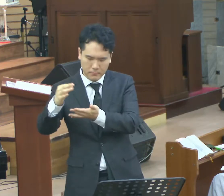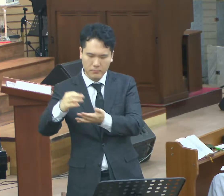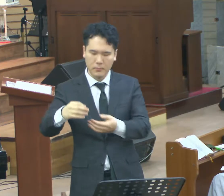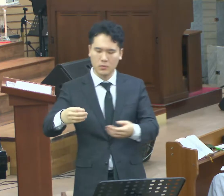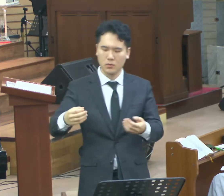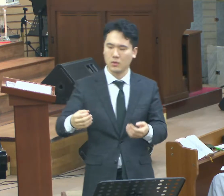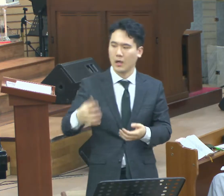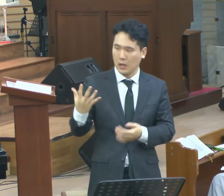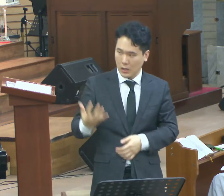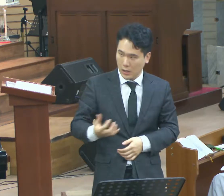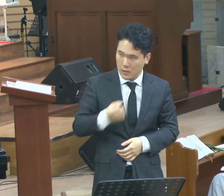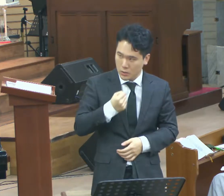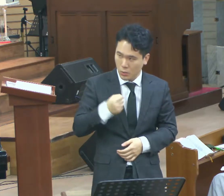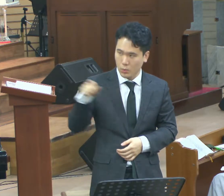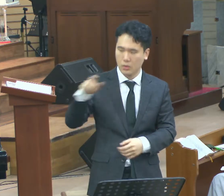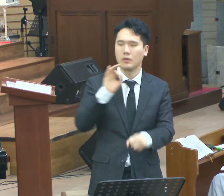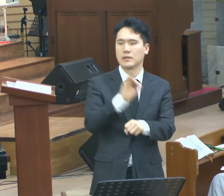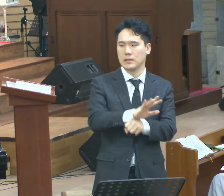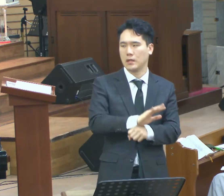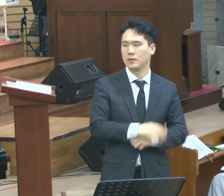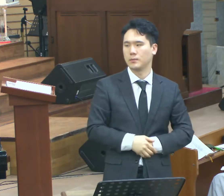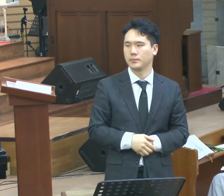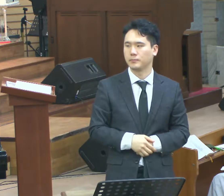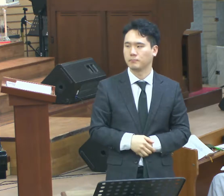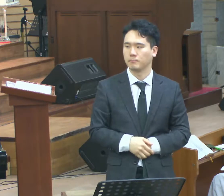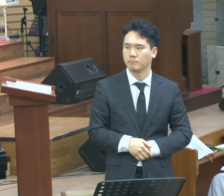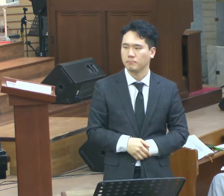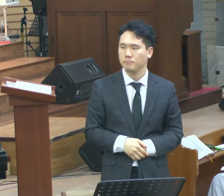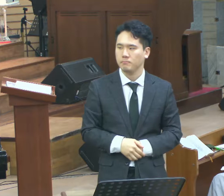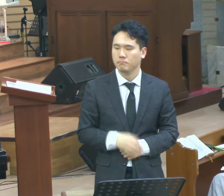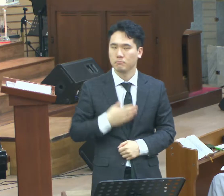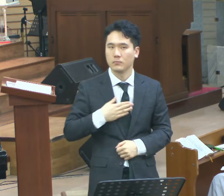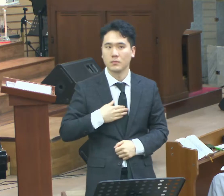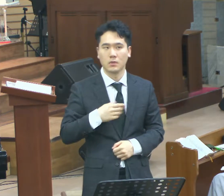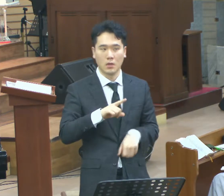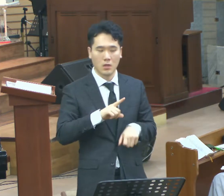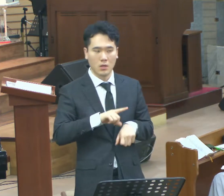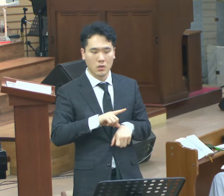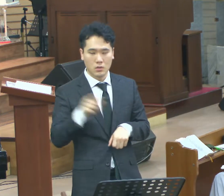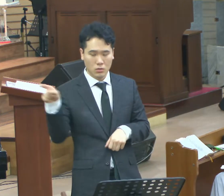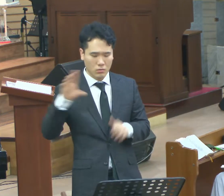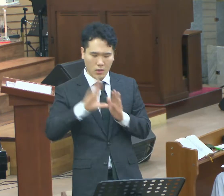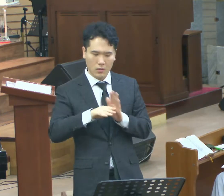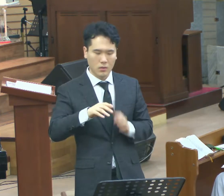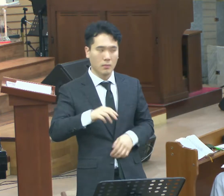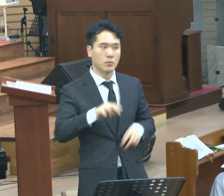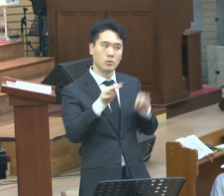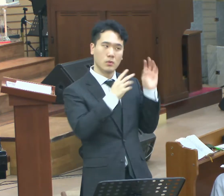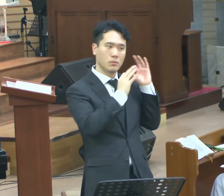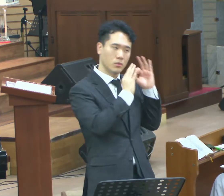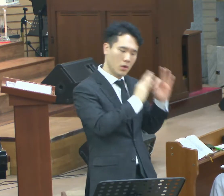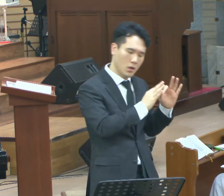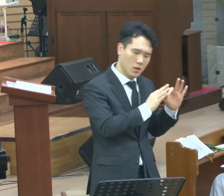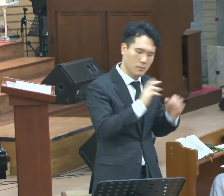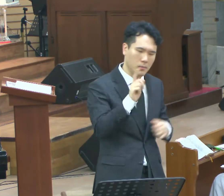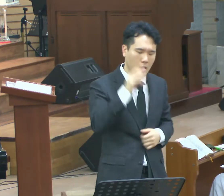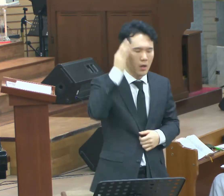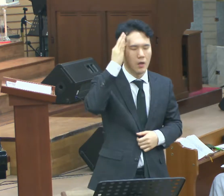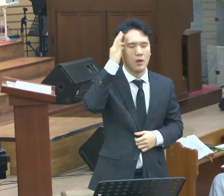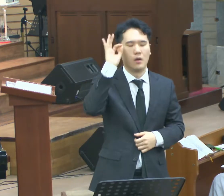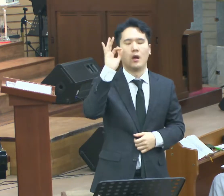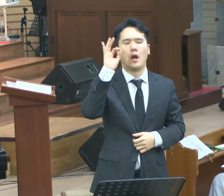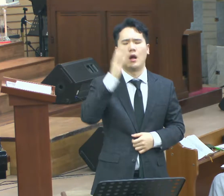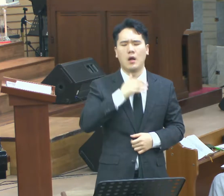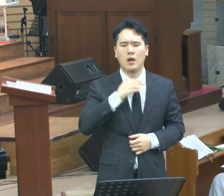한 거예요. 저는 지나놓고 보니까 참 그게 하나님의 은혜였다는 생각이 들어요.